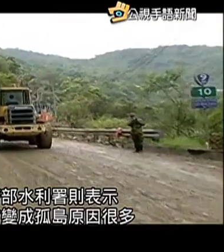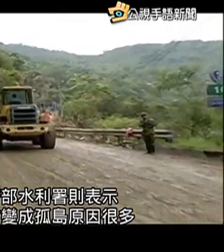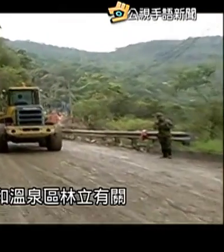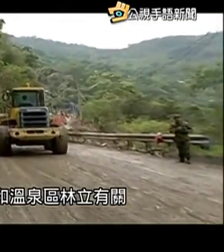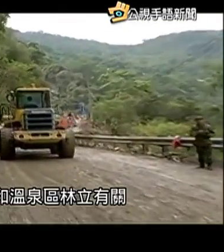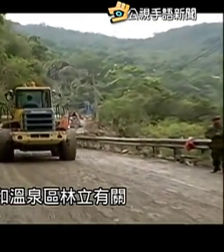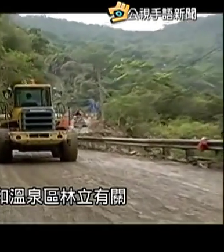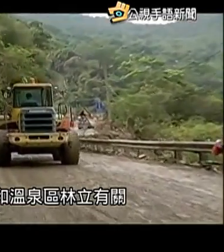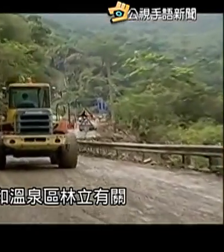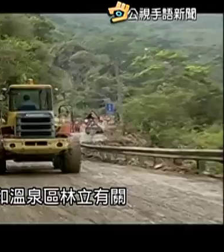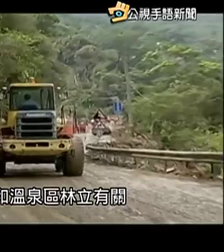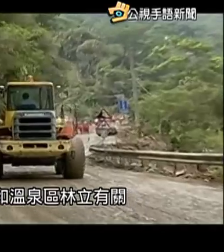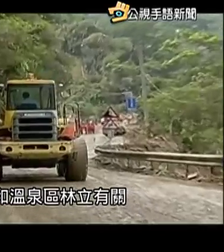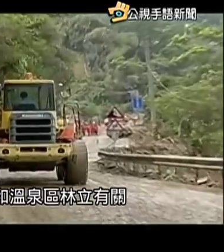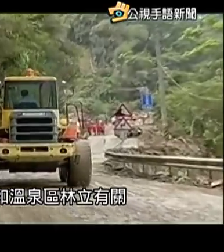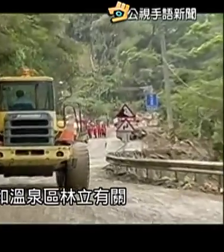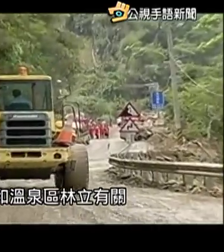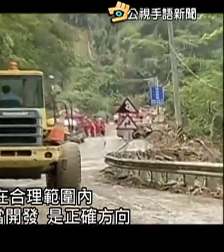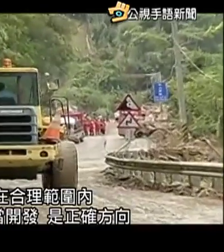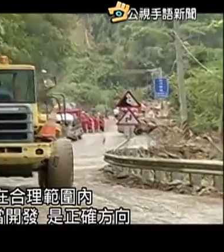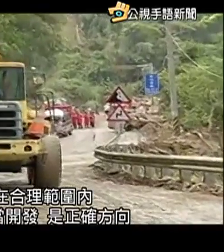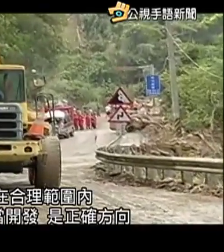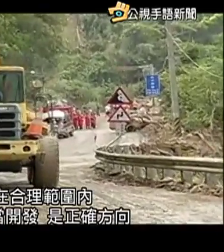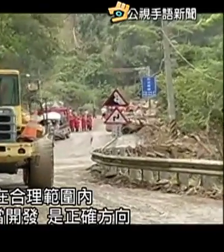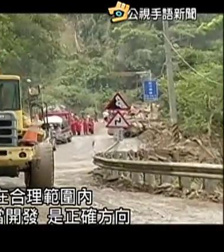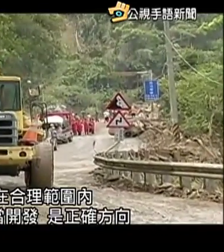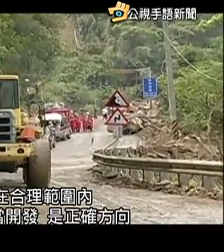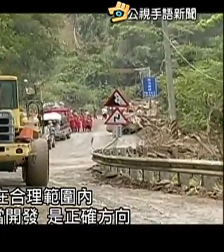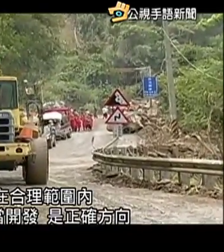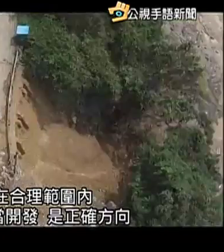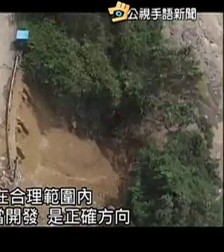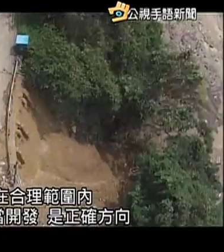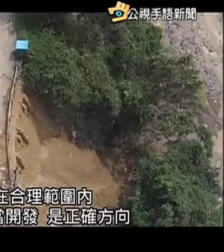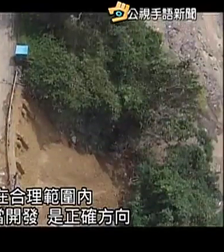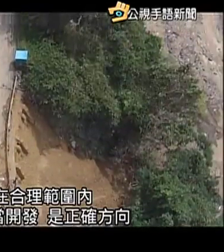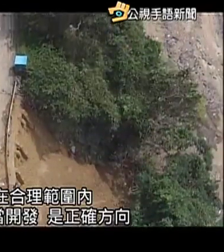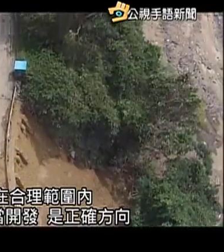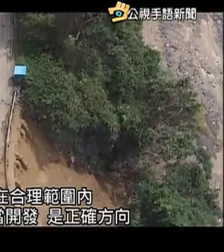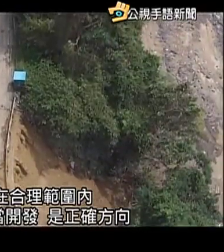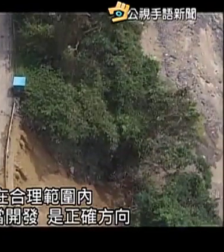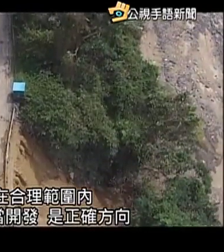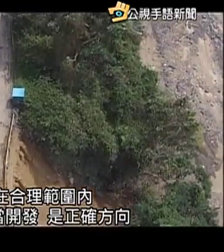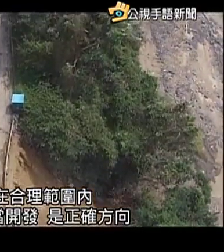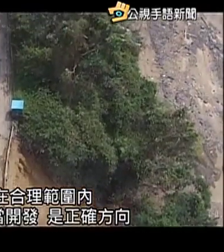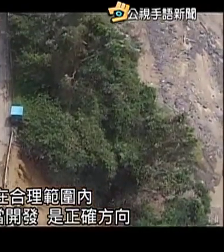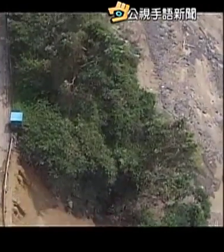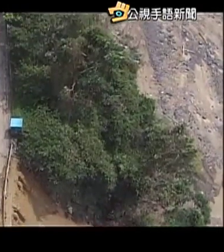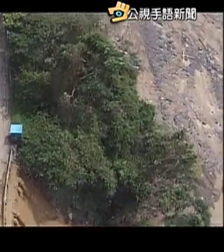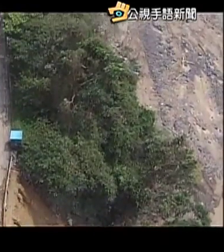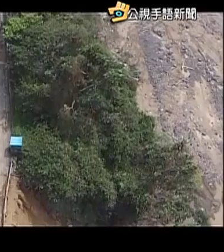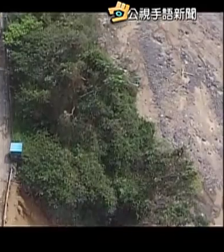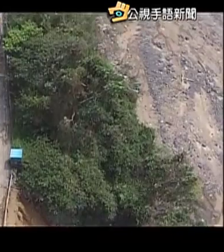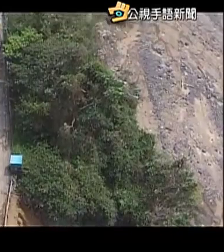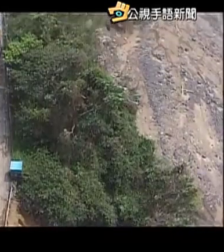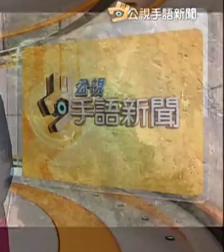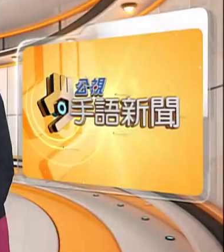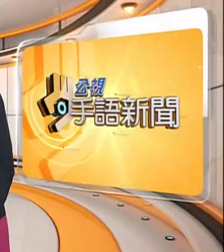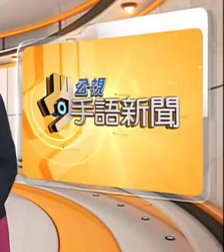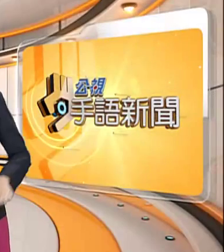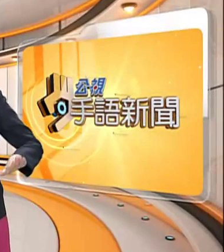得和温泉林立有关，但是在合理范围内减少不当开发是正确方向。记者综合报道。